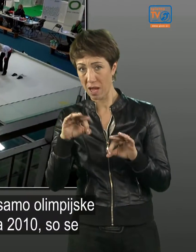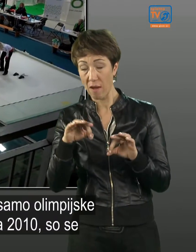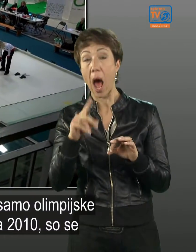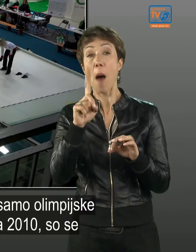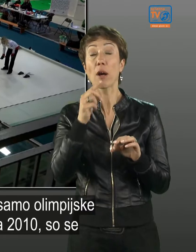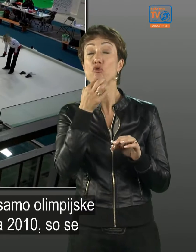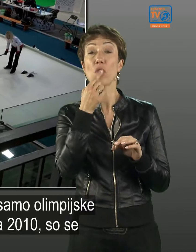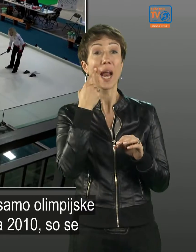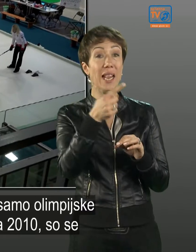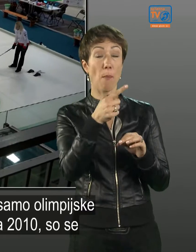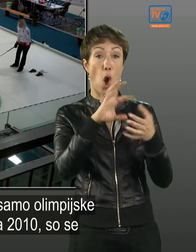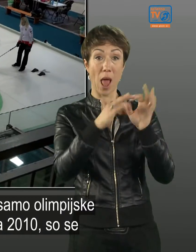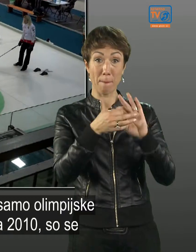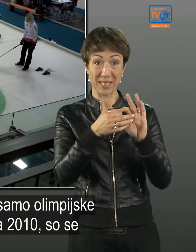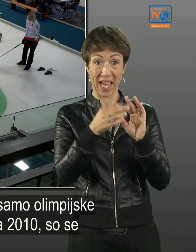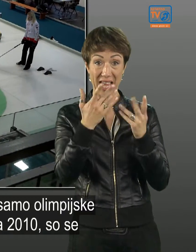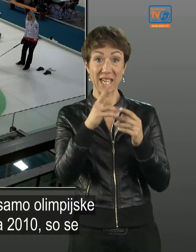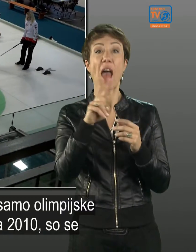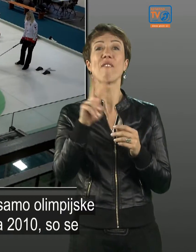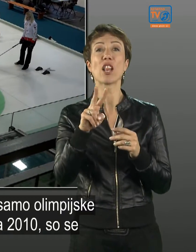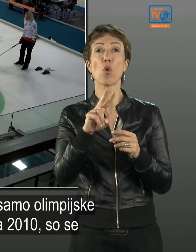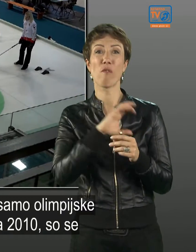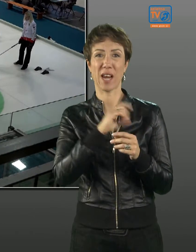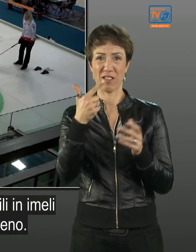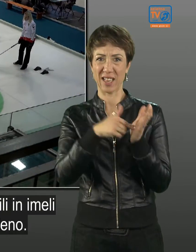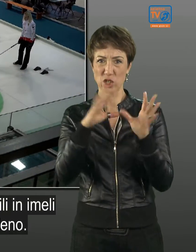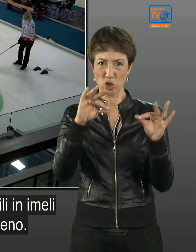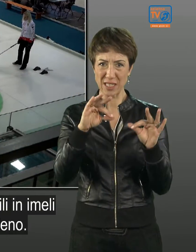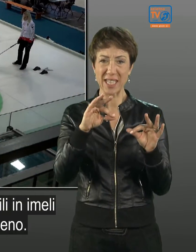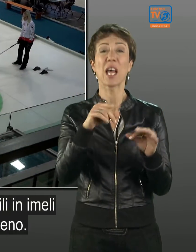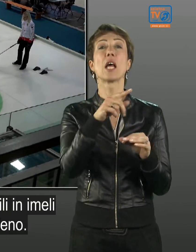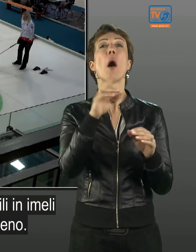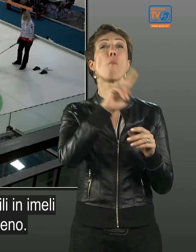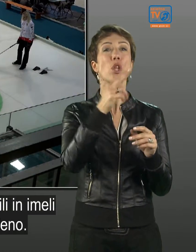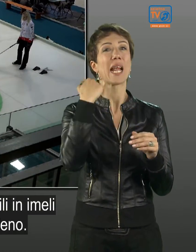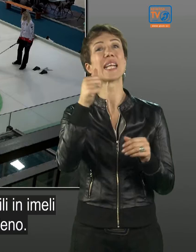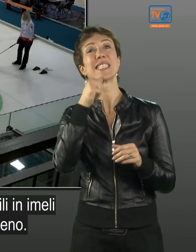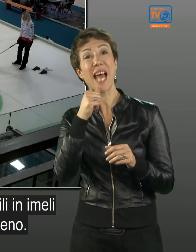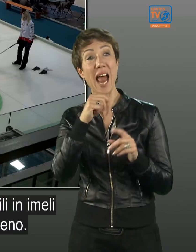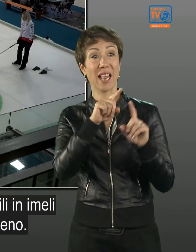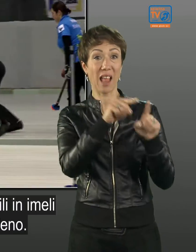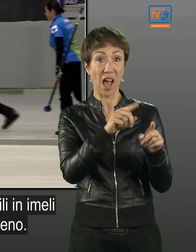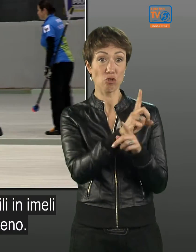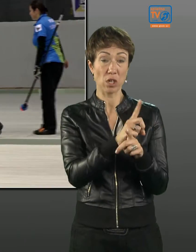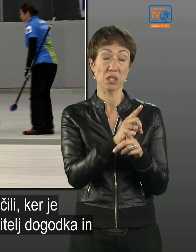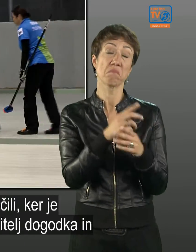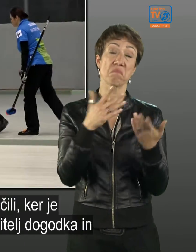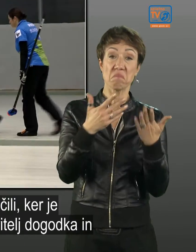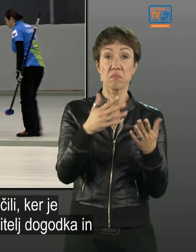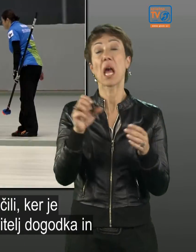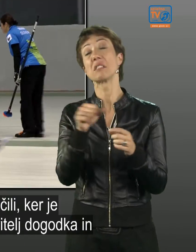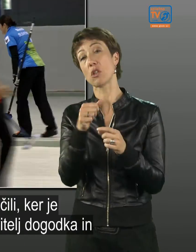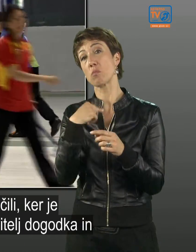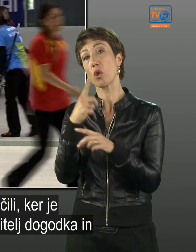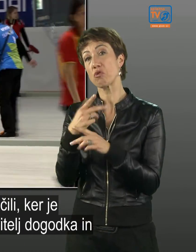vendar če pogledamo samo olimpijske igre v Vancouveru leta 2010, so se Kanadčani odločili in so imeli modro in zeleno. Torej, glede na to